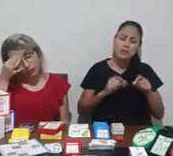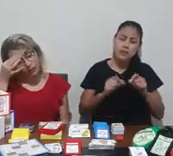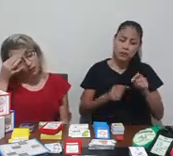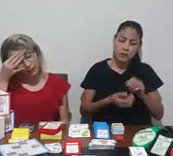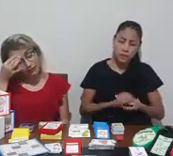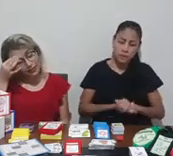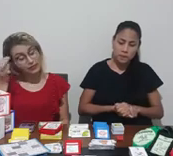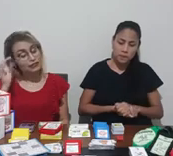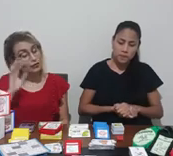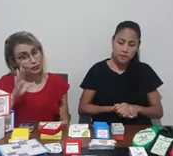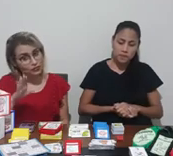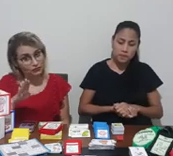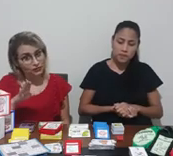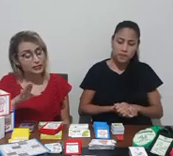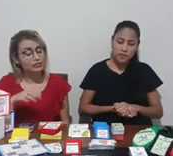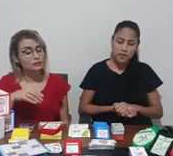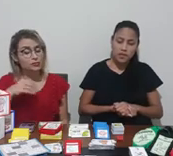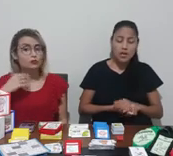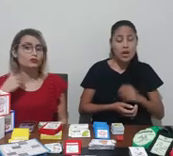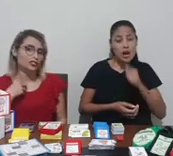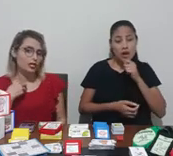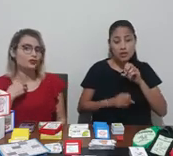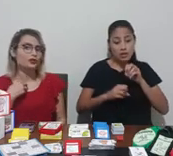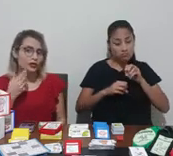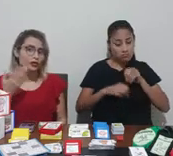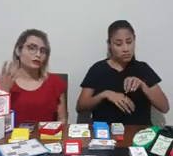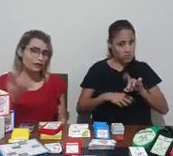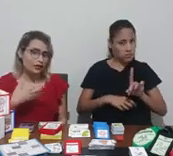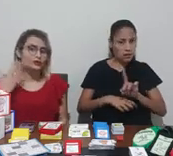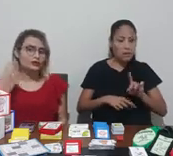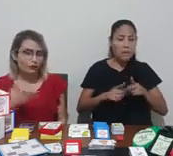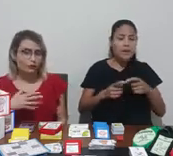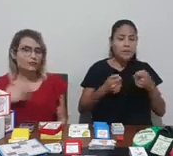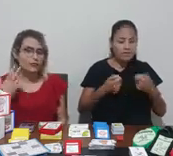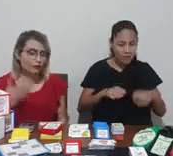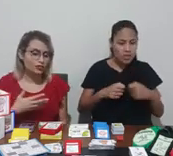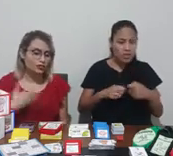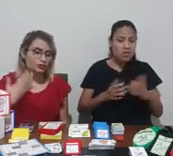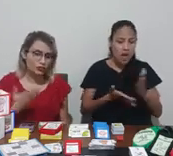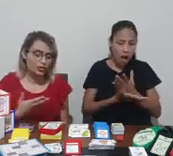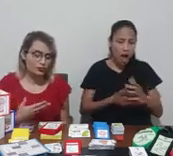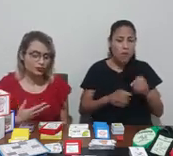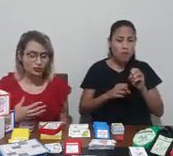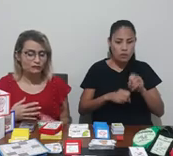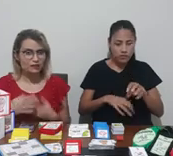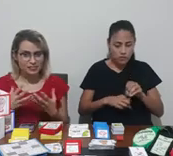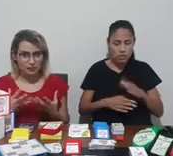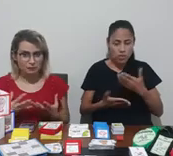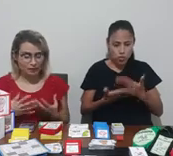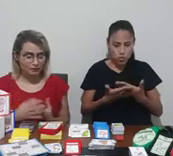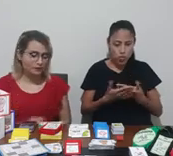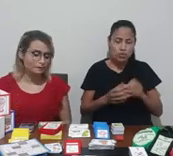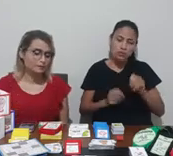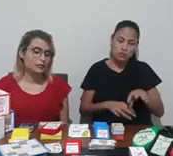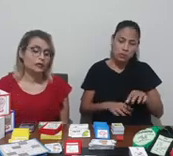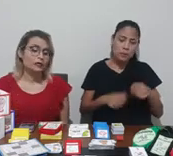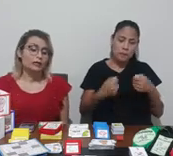lecionar, na verdade, não lecionava ainda, mas o meu estágio, eu tive que lecionar algumas aulas, né, no estágio, a gente faz essa